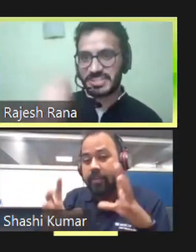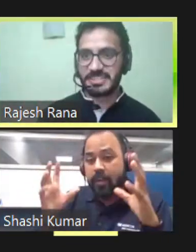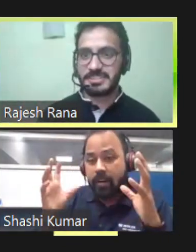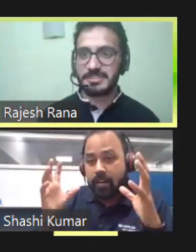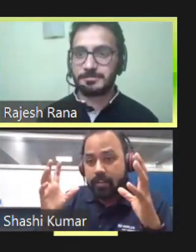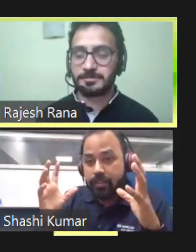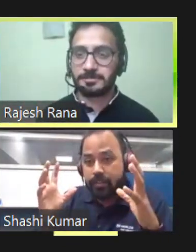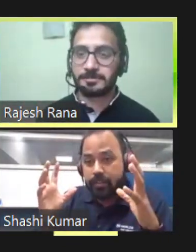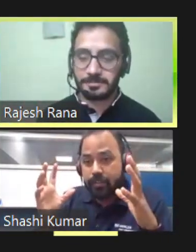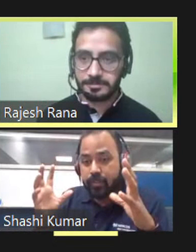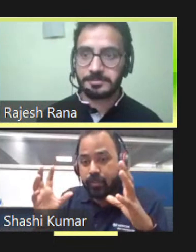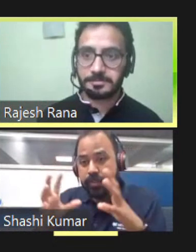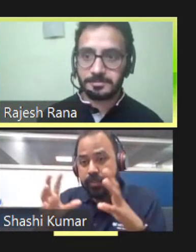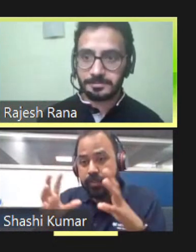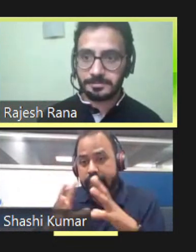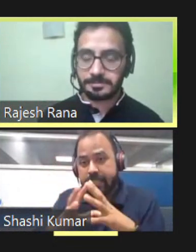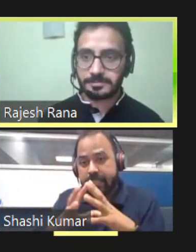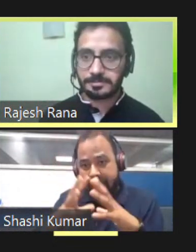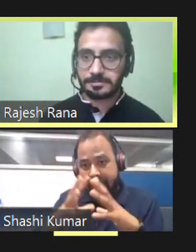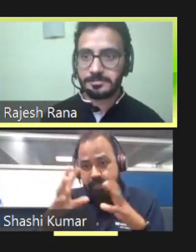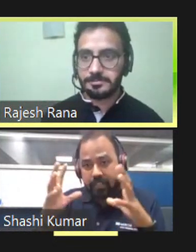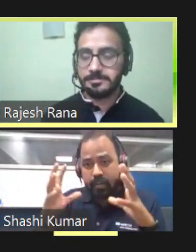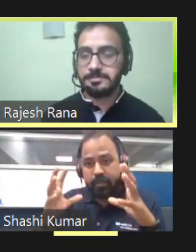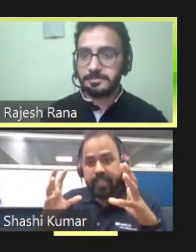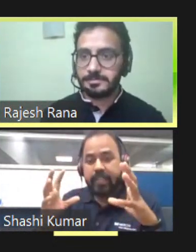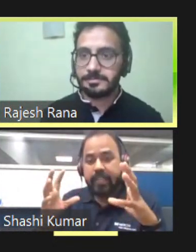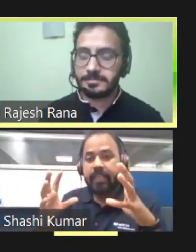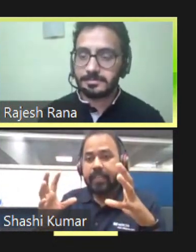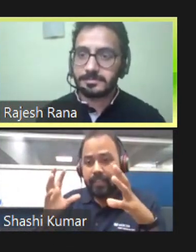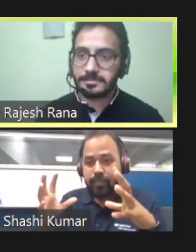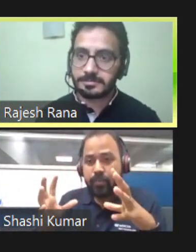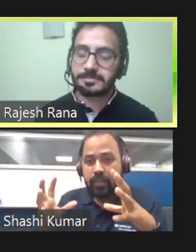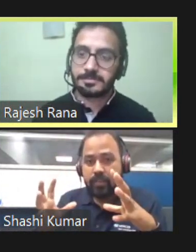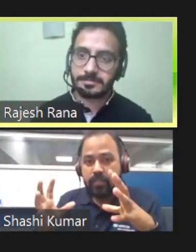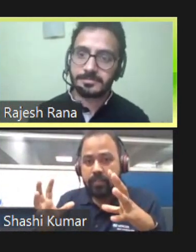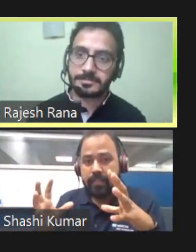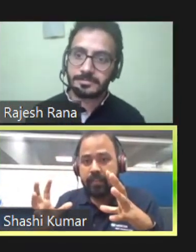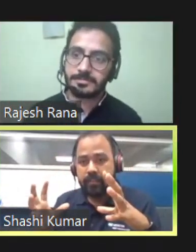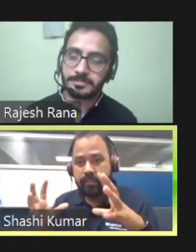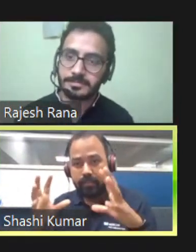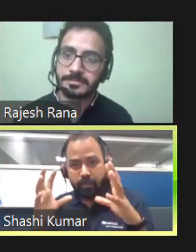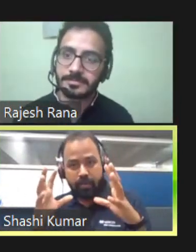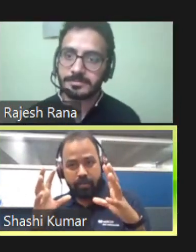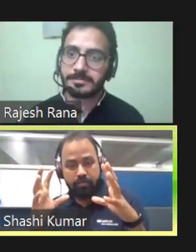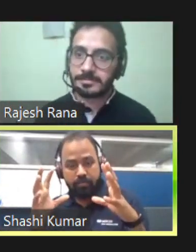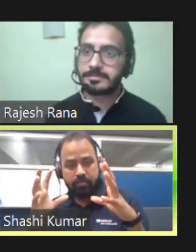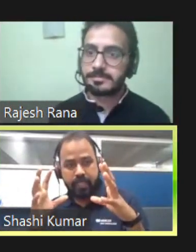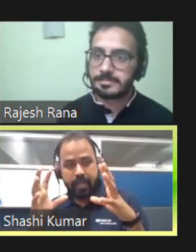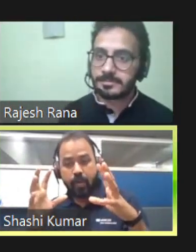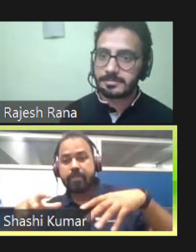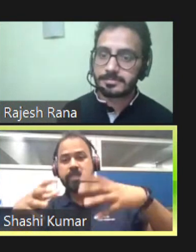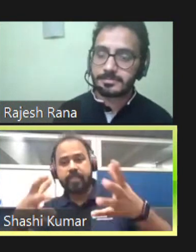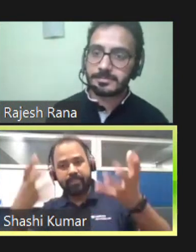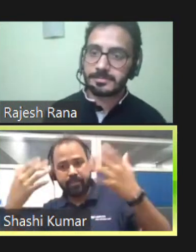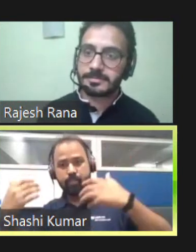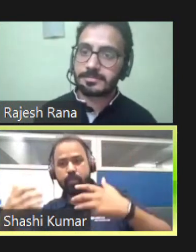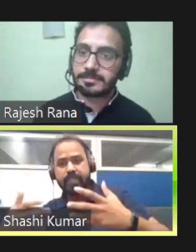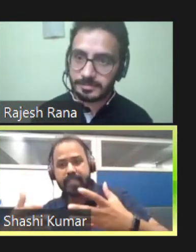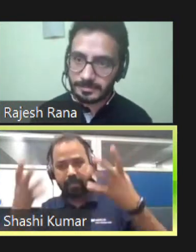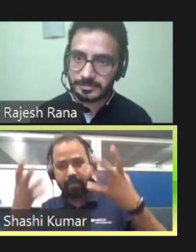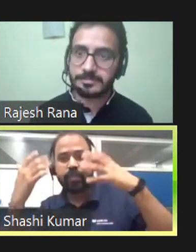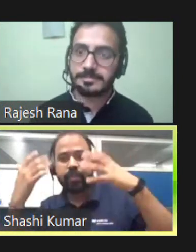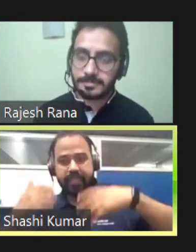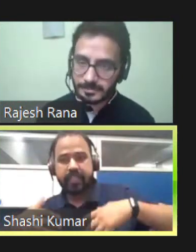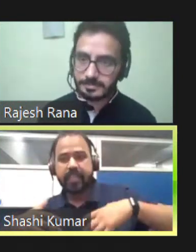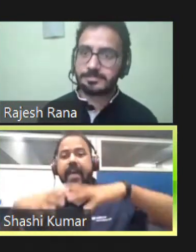रिमेंबर, शशि, so they have the community, they give you like like how they perceive you, वो